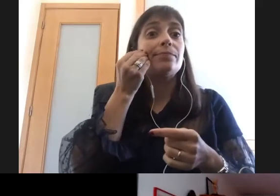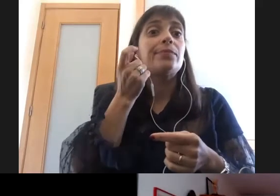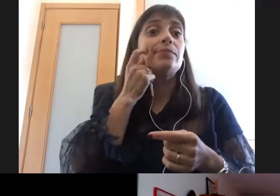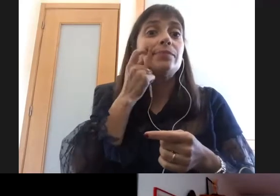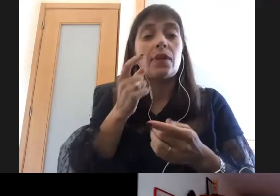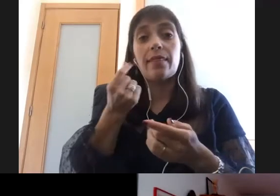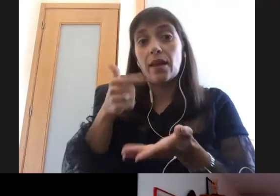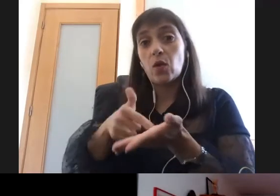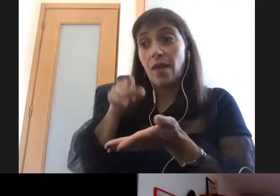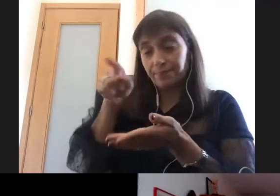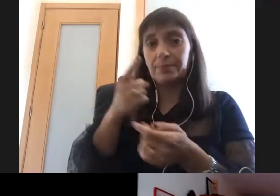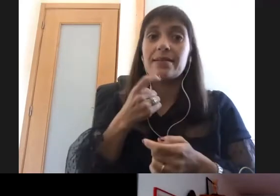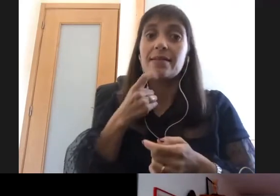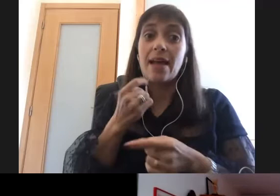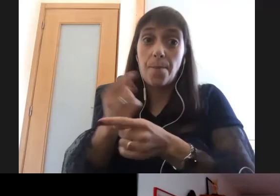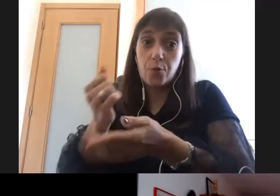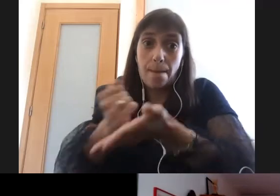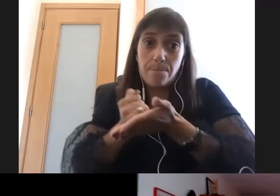auxiliado na independência da Espanha.